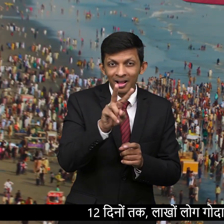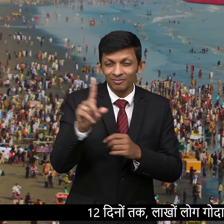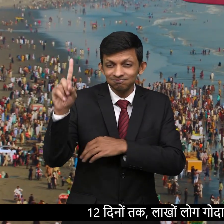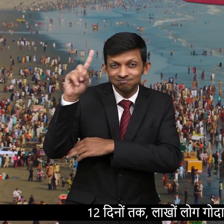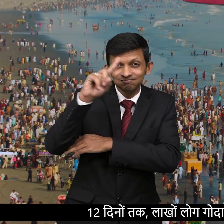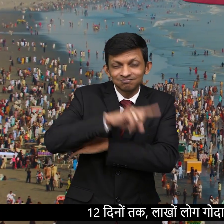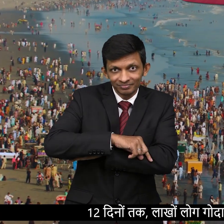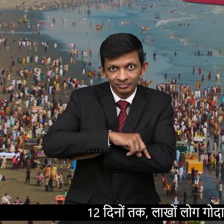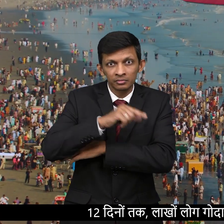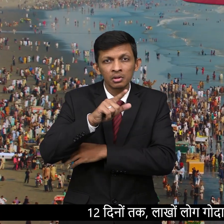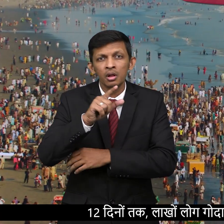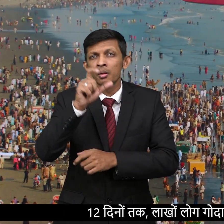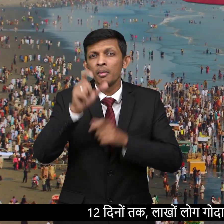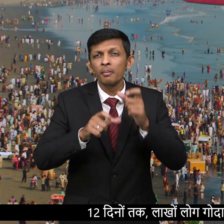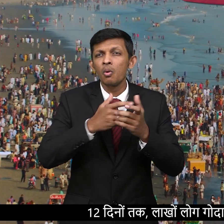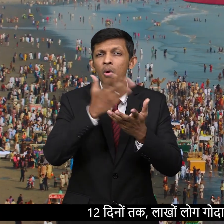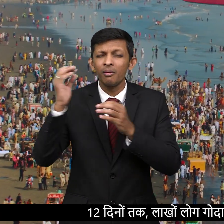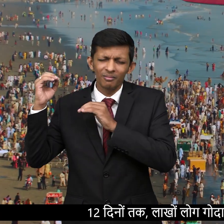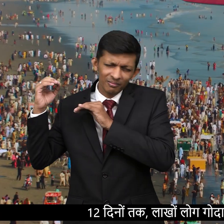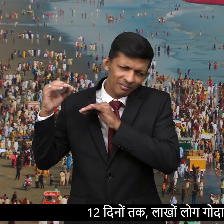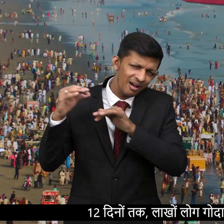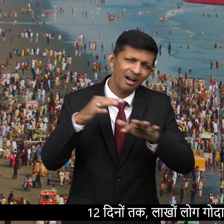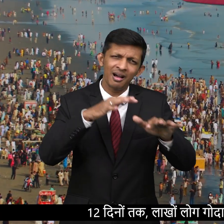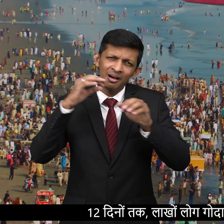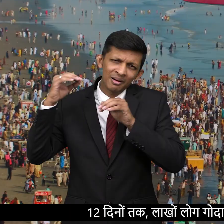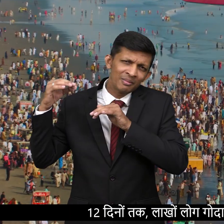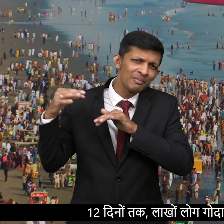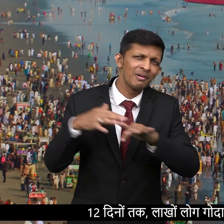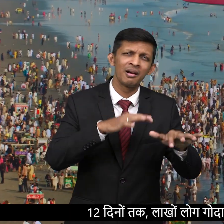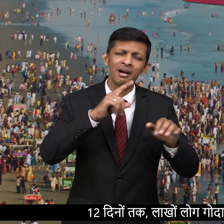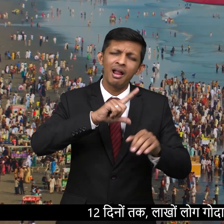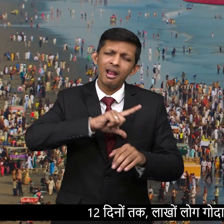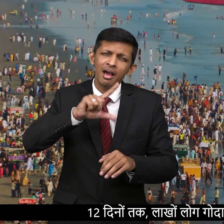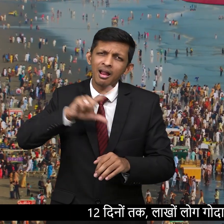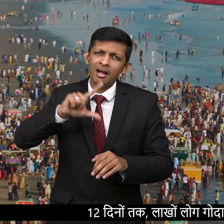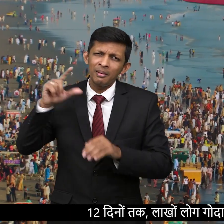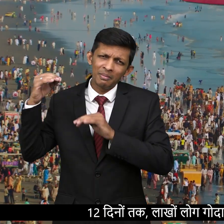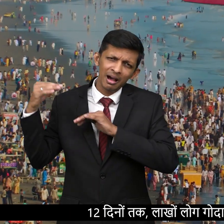तक लाखों लोग गोदावरी के पवित्र जल में डुबकी लगाते हैं।